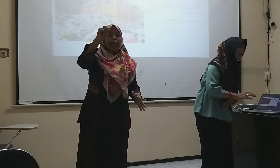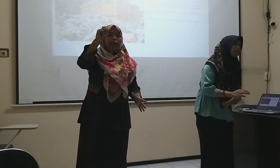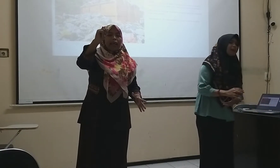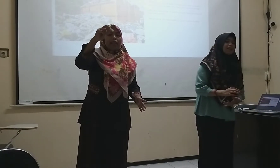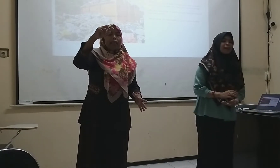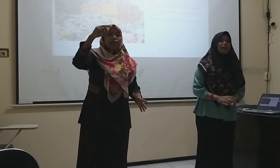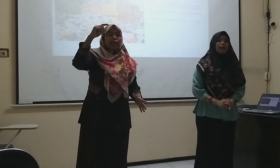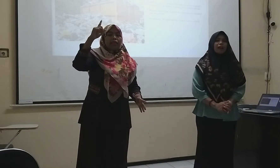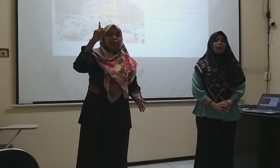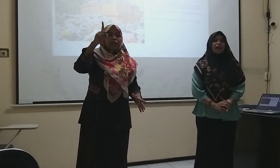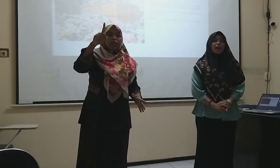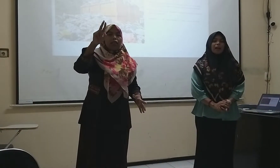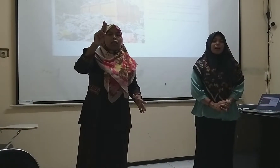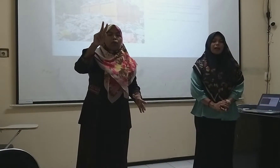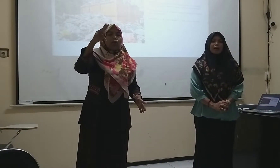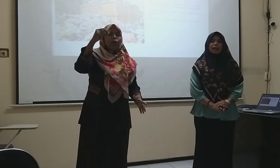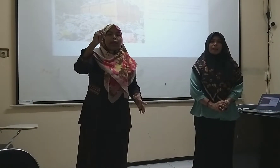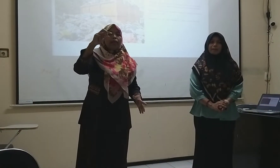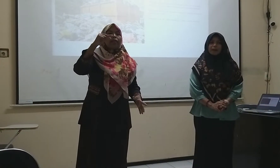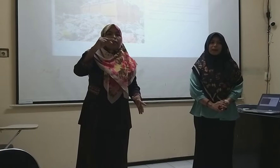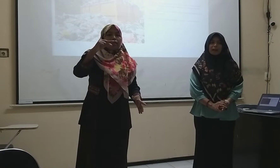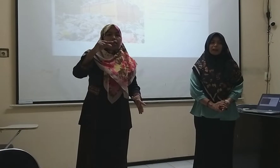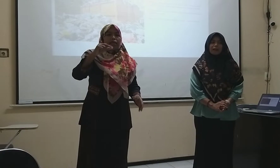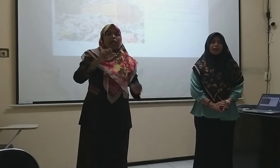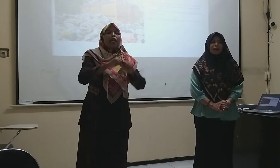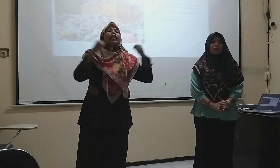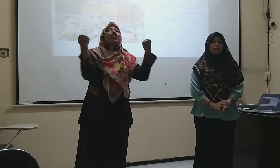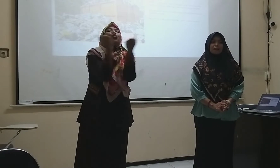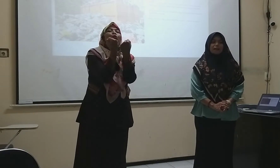Nah, ini adalah gambar